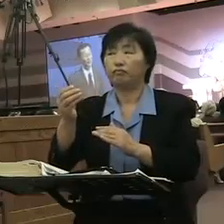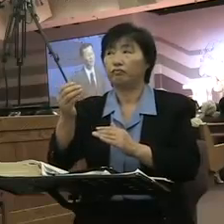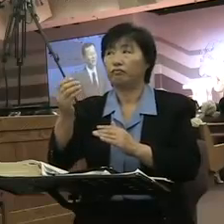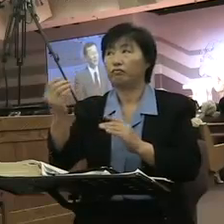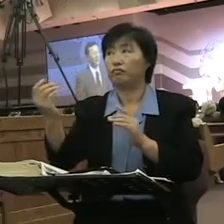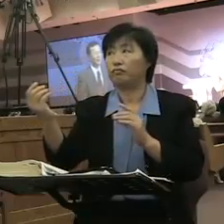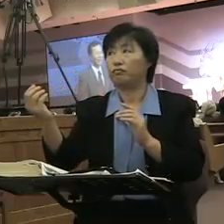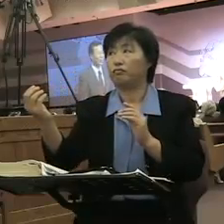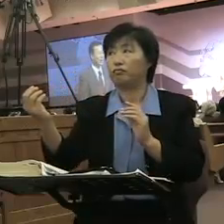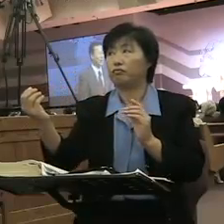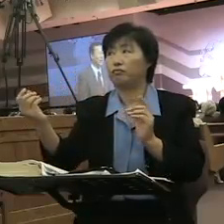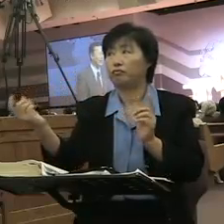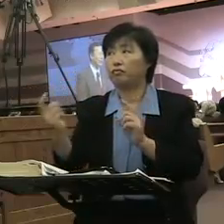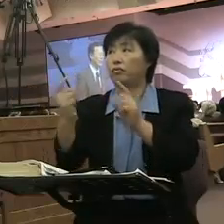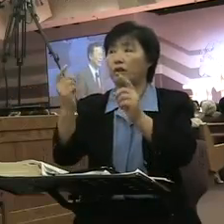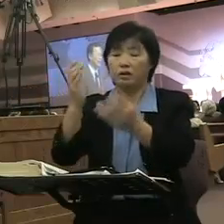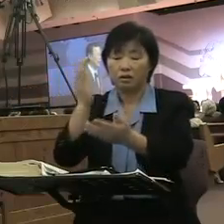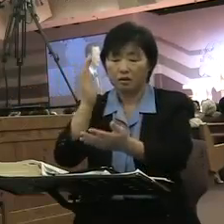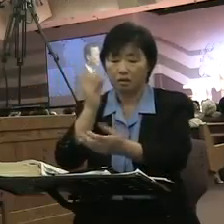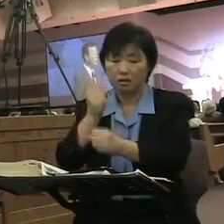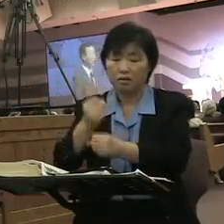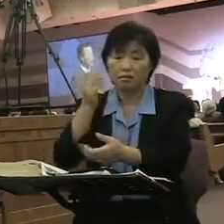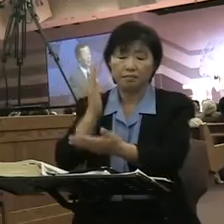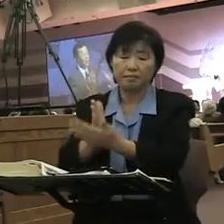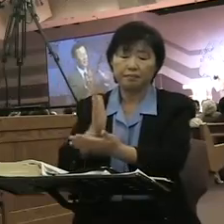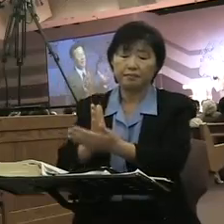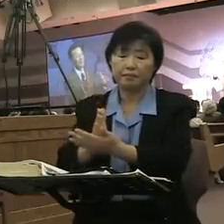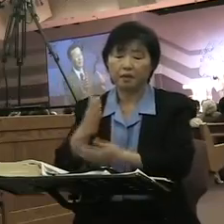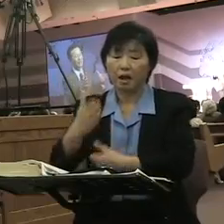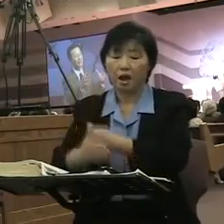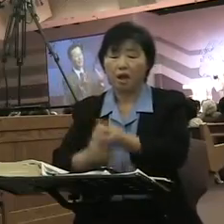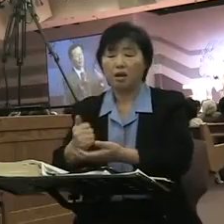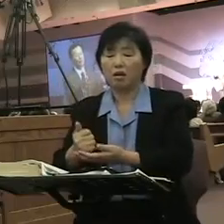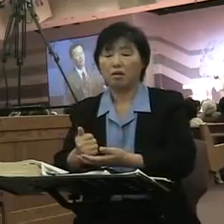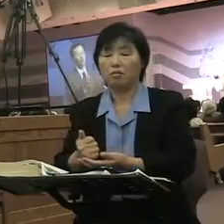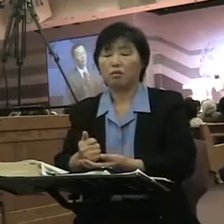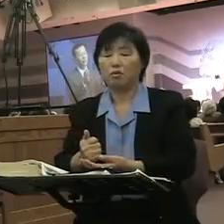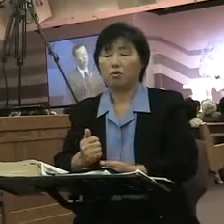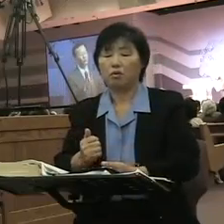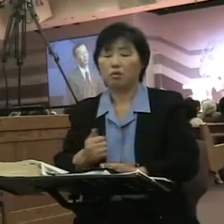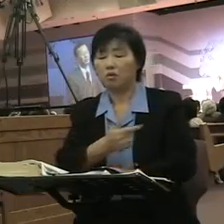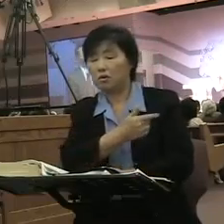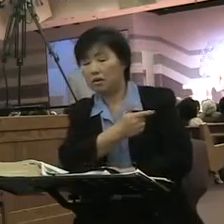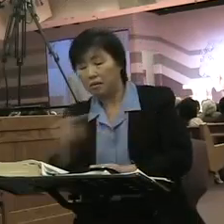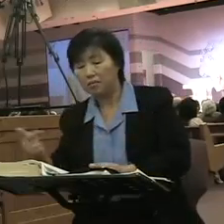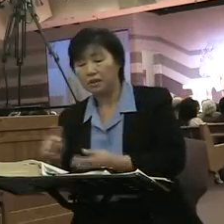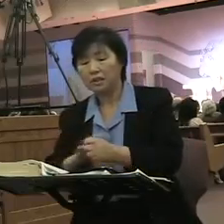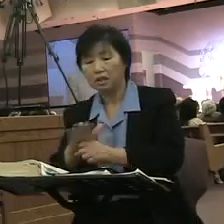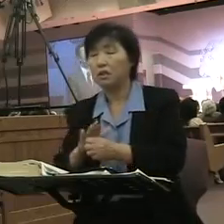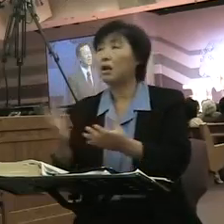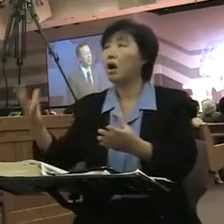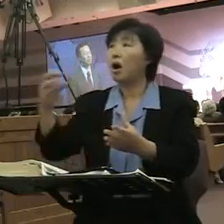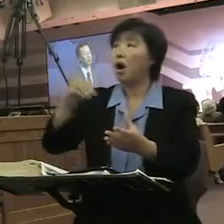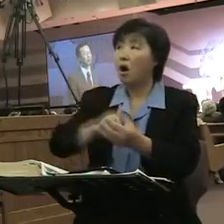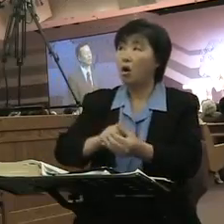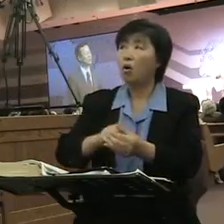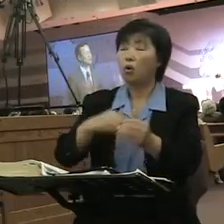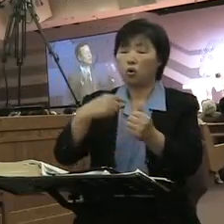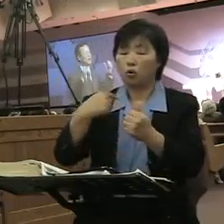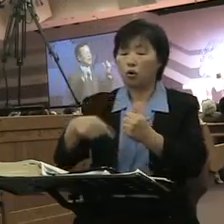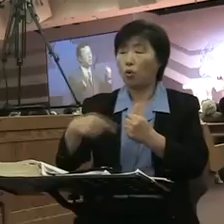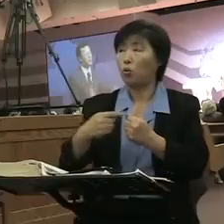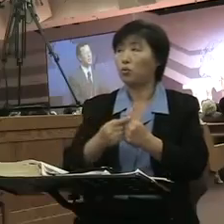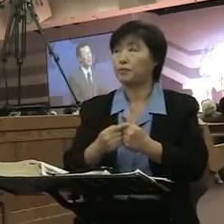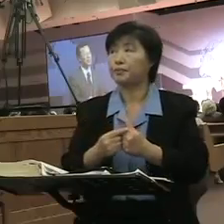마세요. 예정하셨다는 것은 하나님의 엄청난 사랑이 담겨져 있는 교훈입니다. 창세전부터